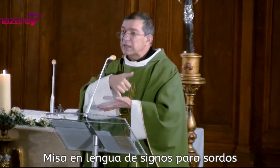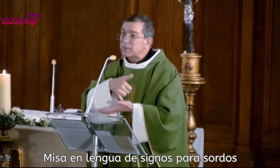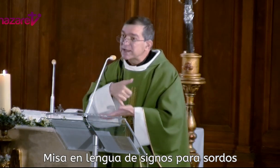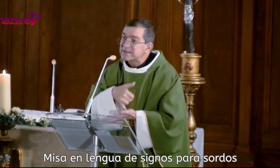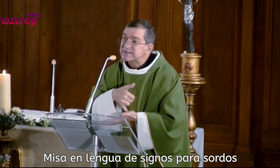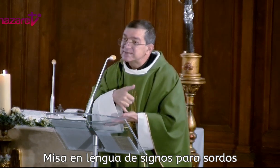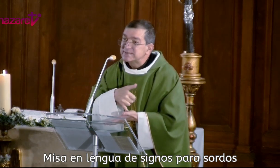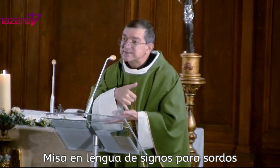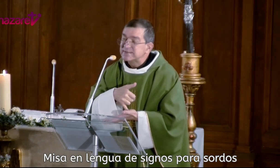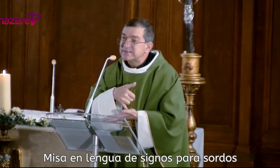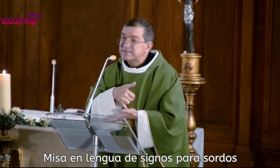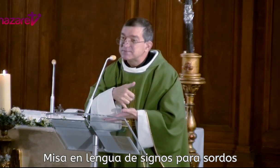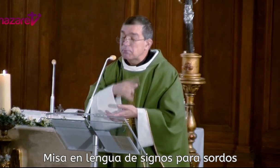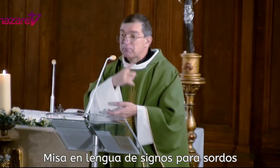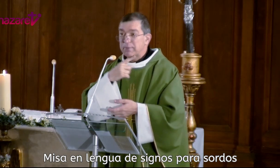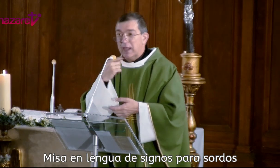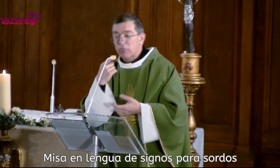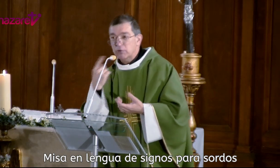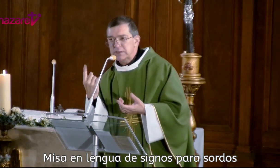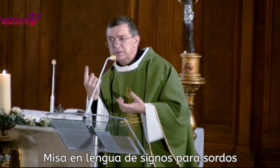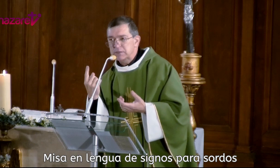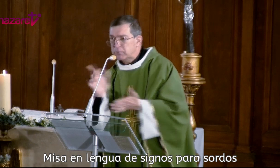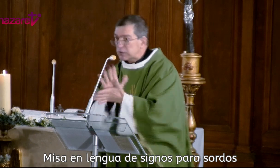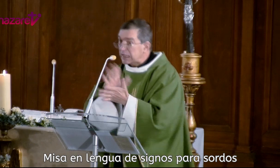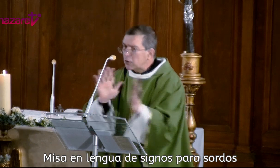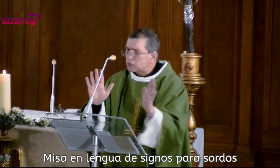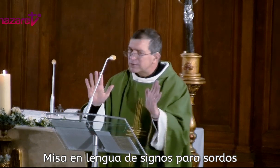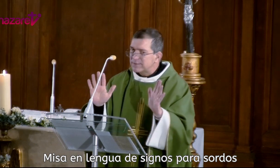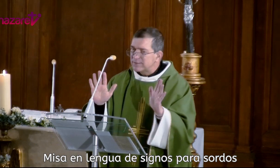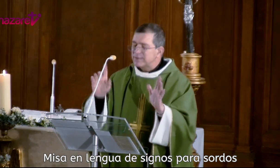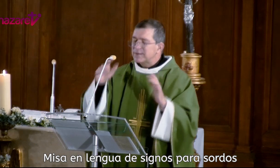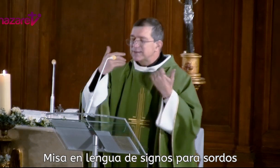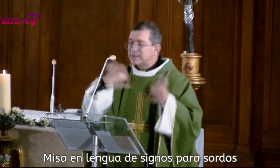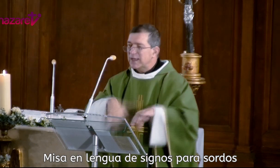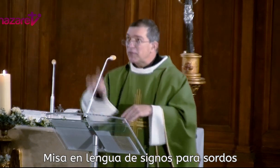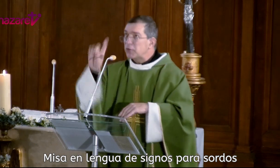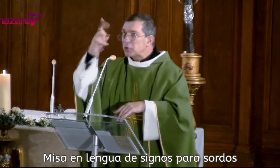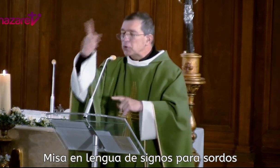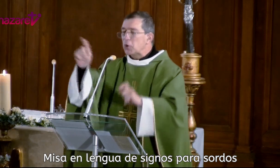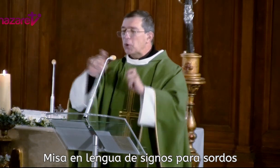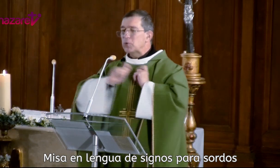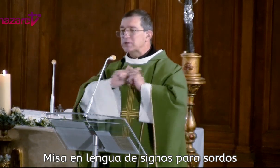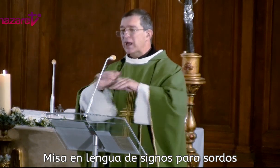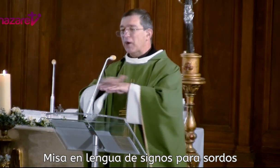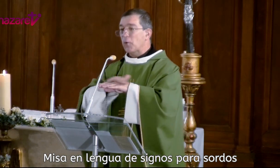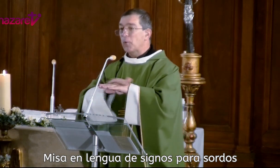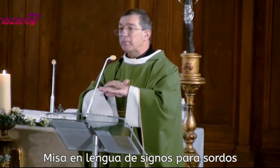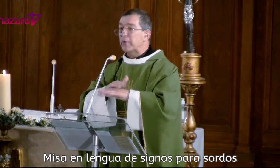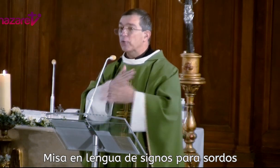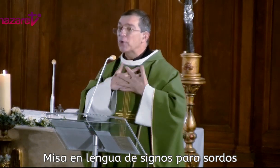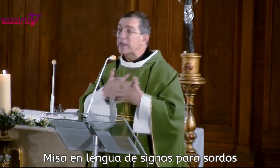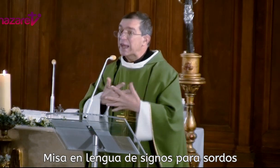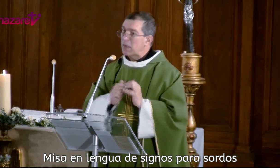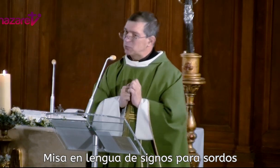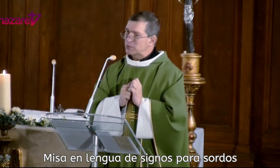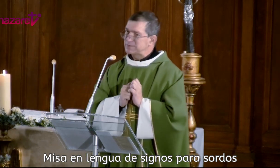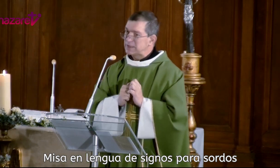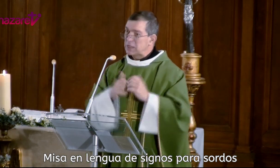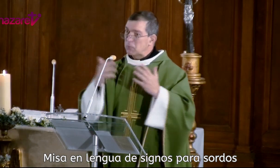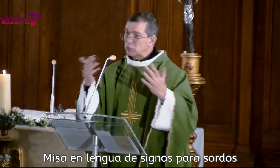débiles, pecadores. Pero tranquilo, ya Dios nos ha dado perdón y el amor. Por